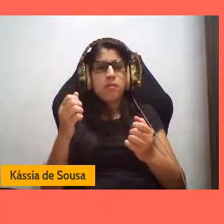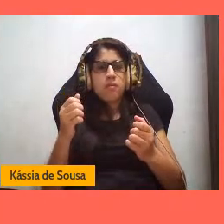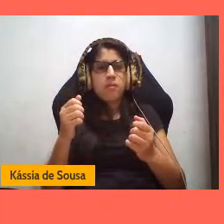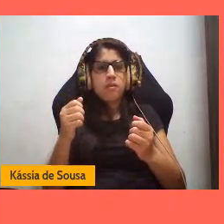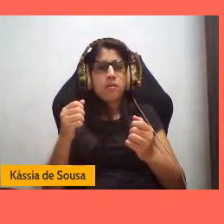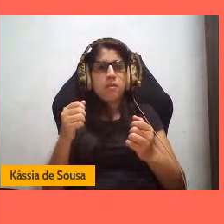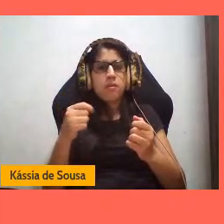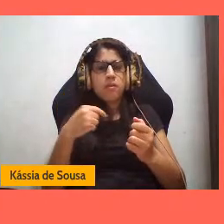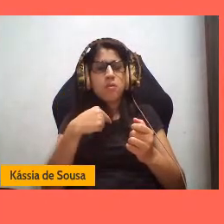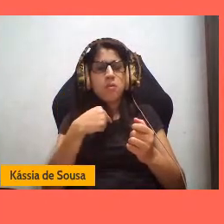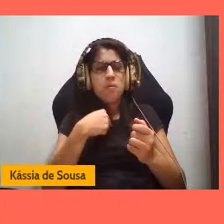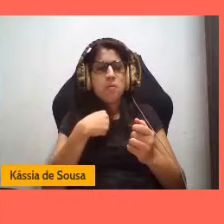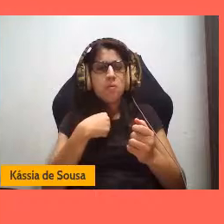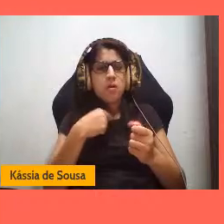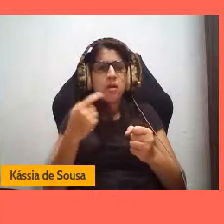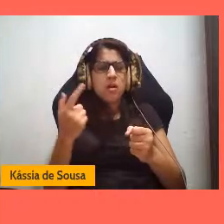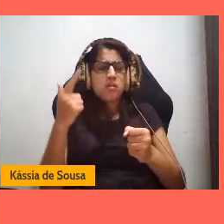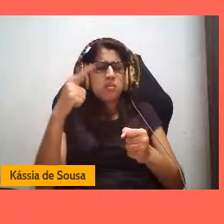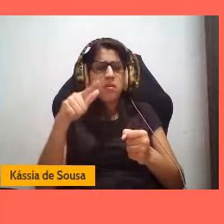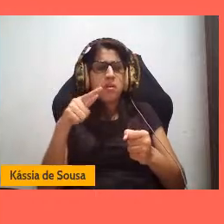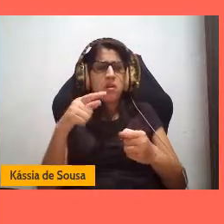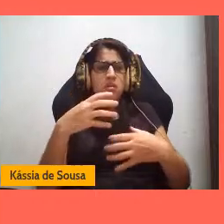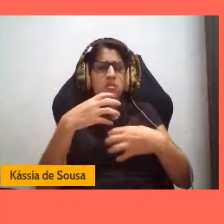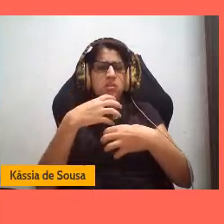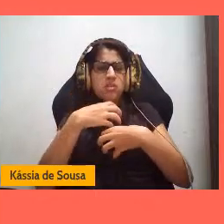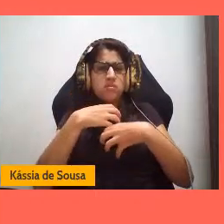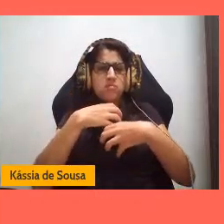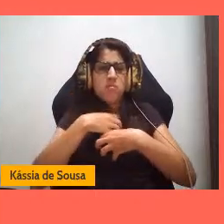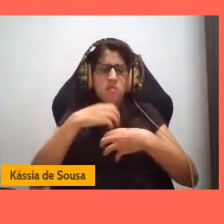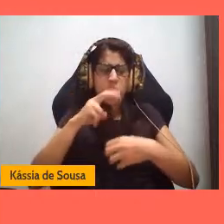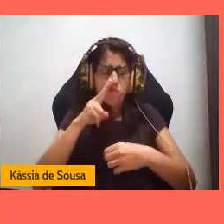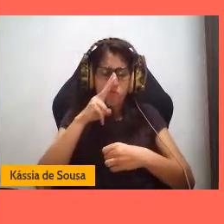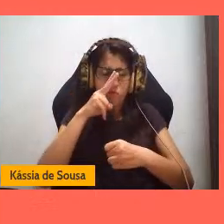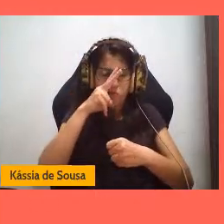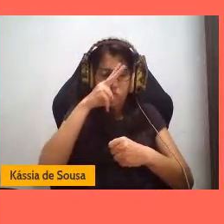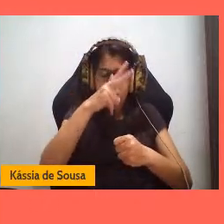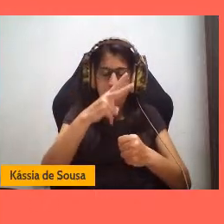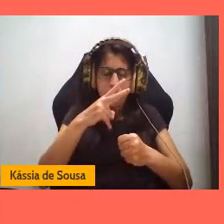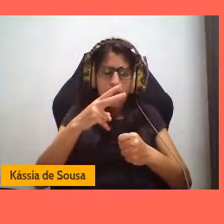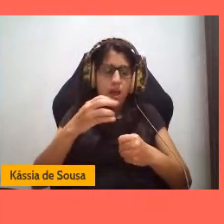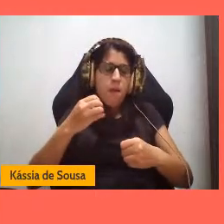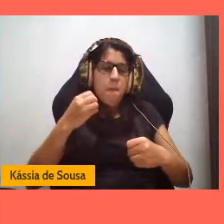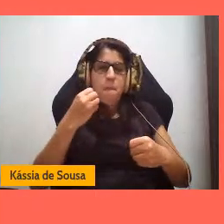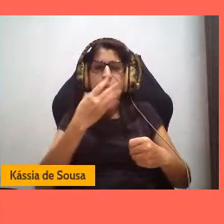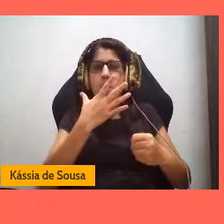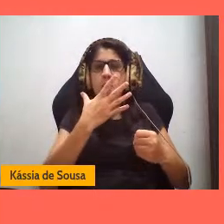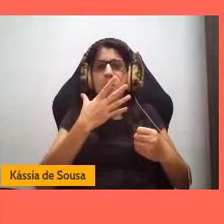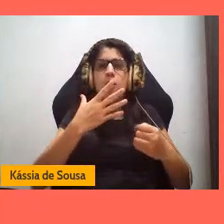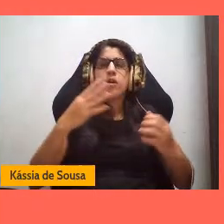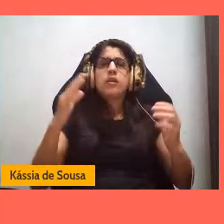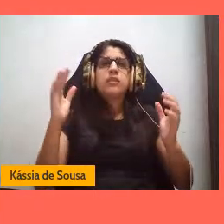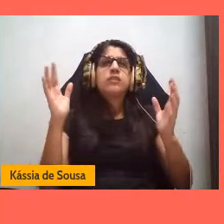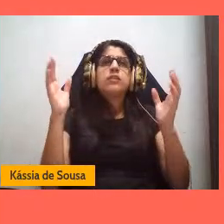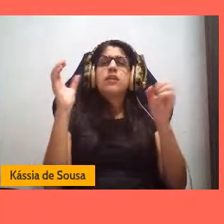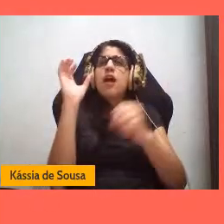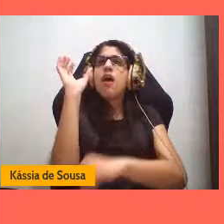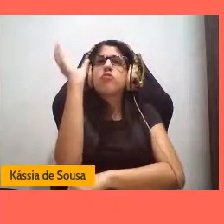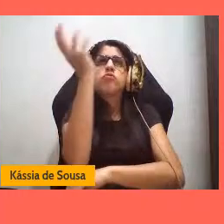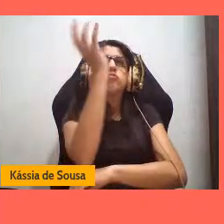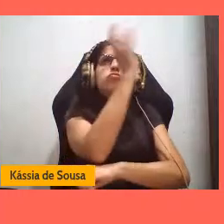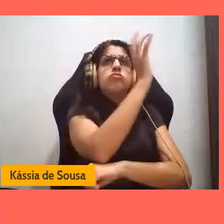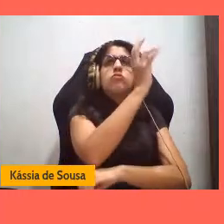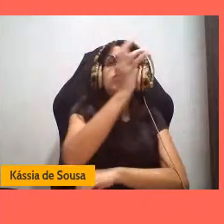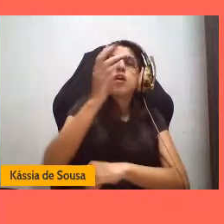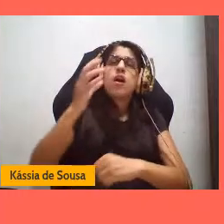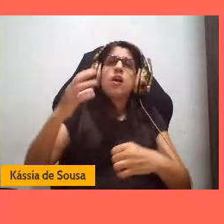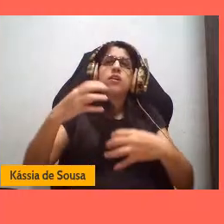Quando eu me pinto, sinto a força e as boas energias da mãe natureza. Sinto